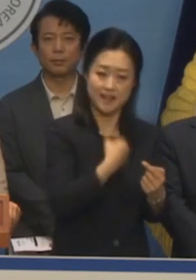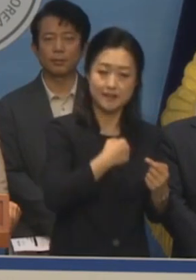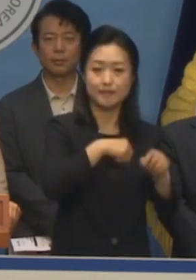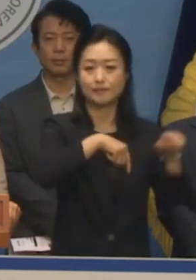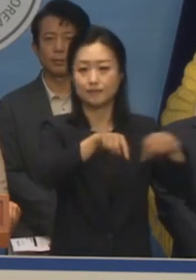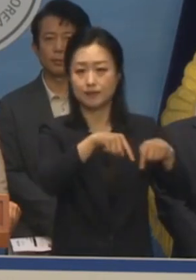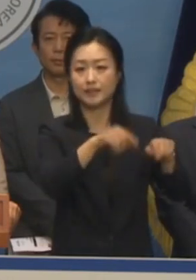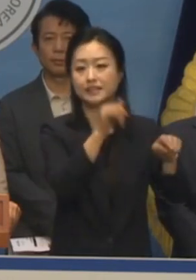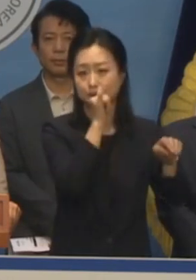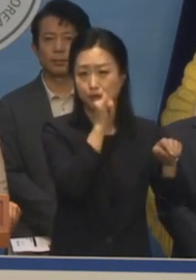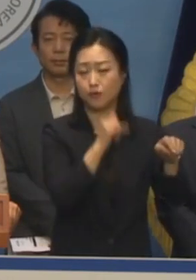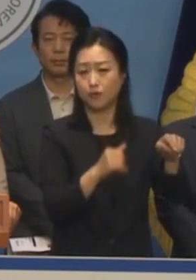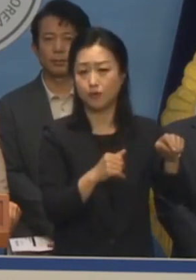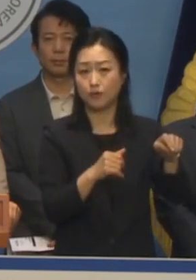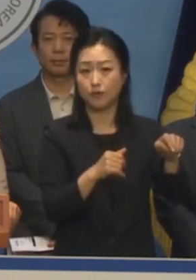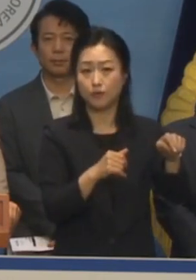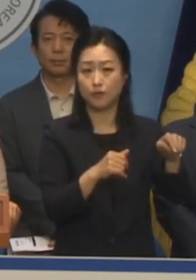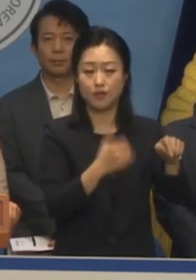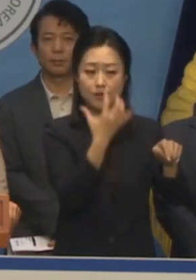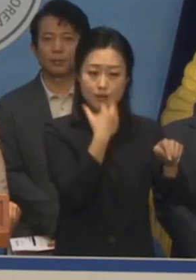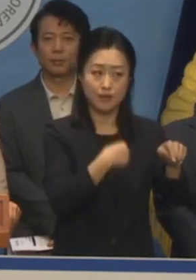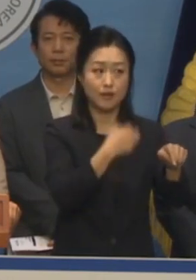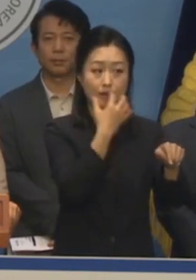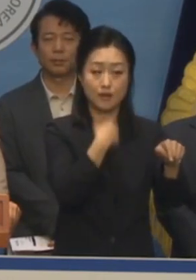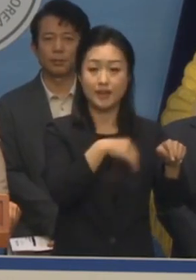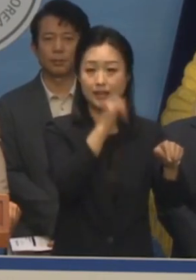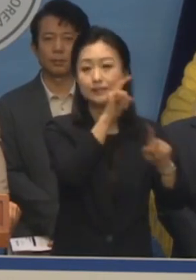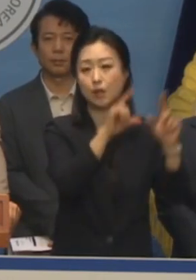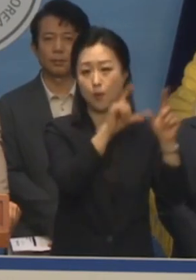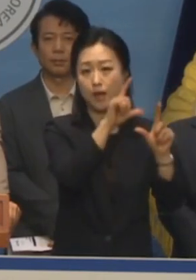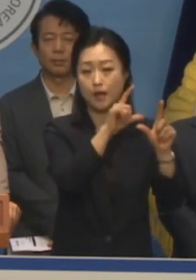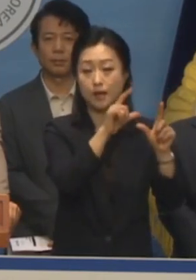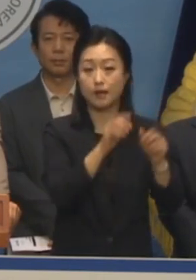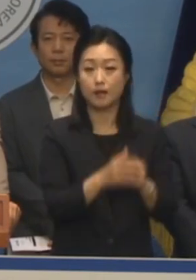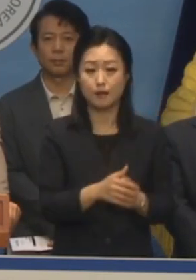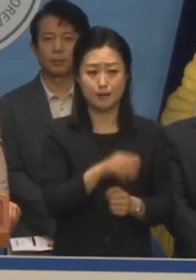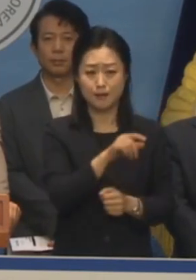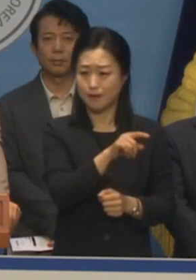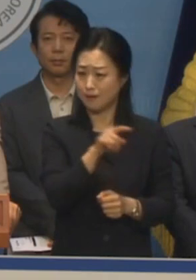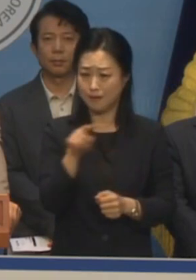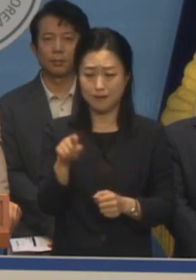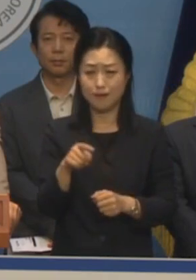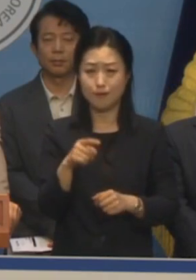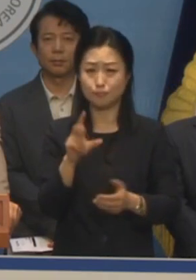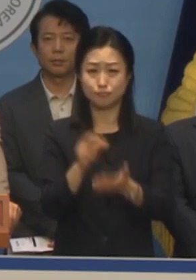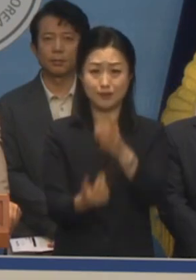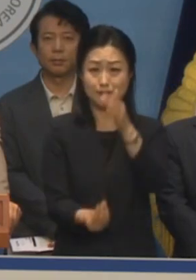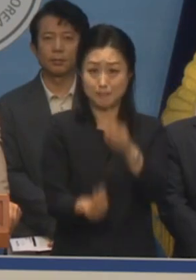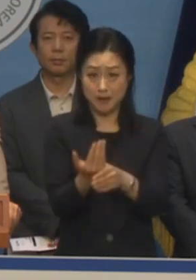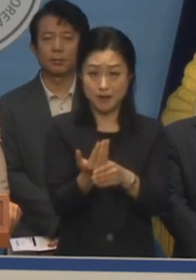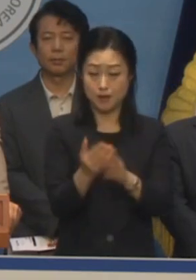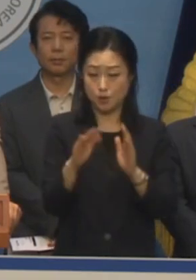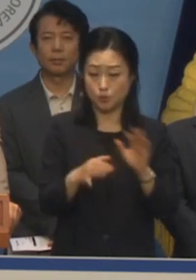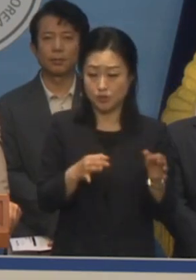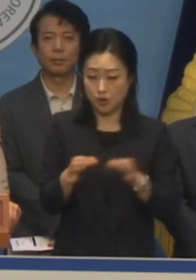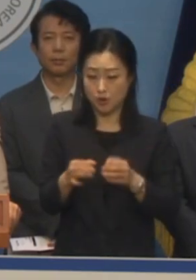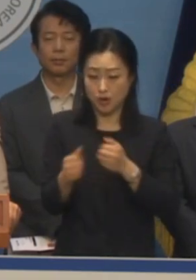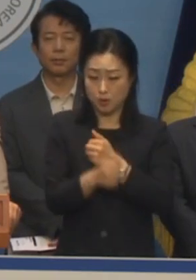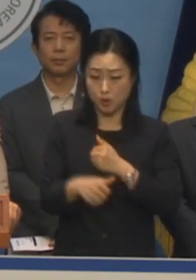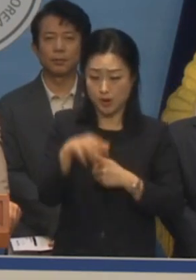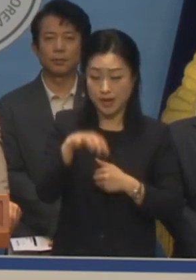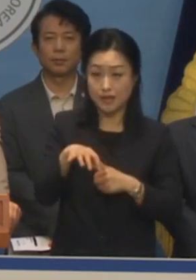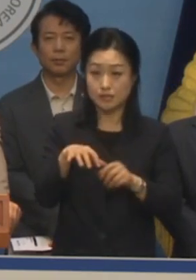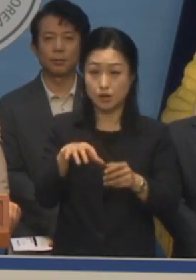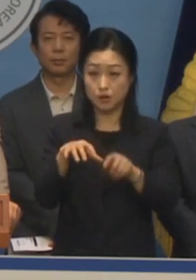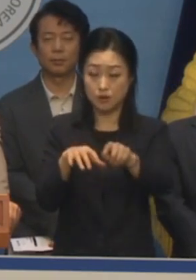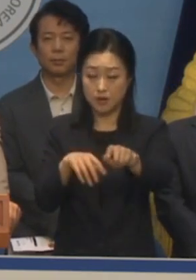금융으로 활용을 해서 별도의 또 수익을 올리고 있는 그런 상황입니다. 이러한 불공정 거래에 대해서는 일찍이부터 공정거래에 나서서 제재를